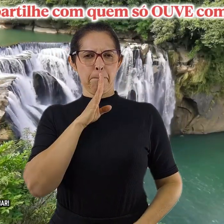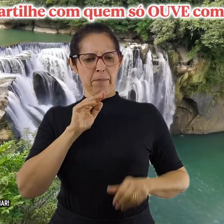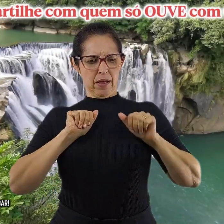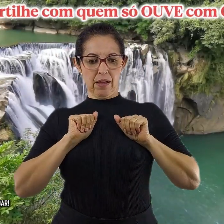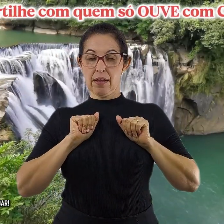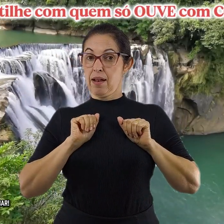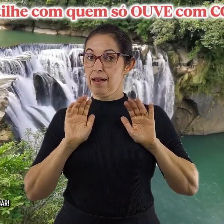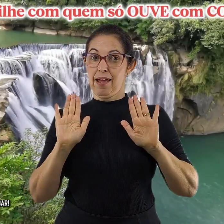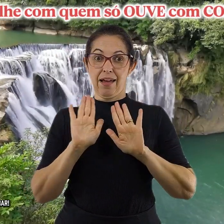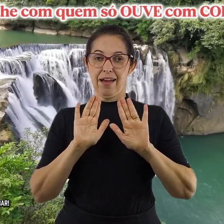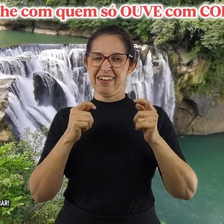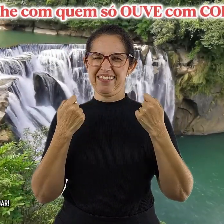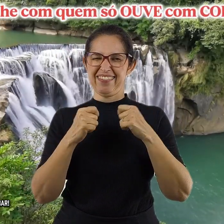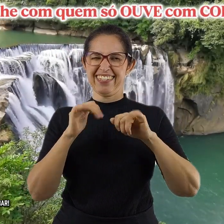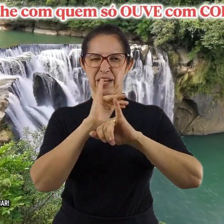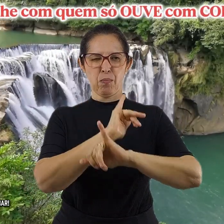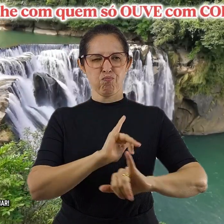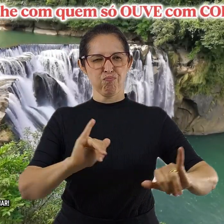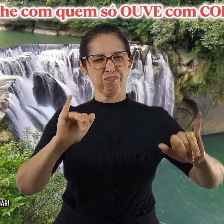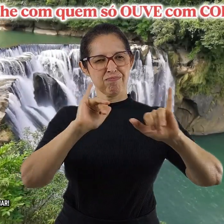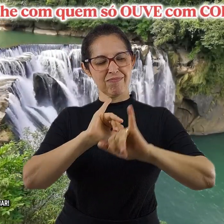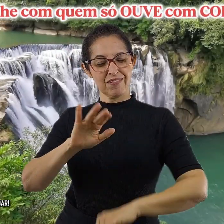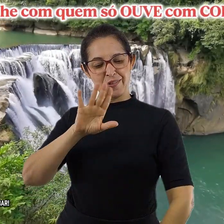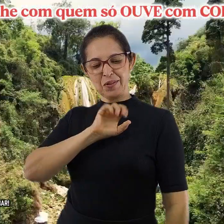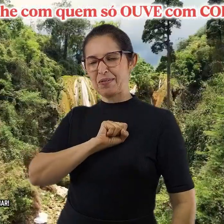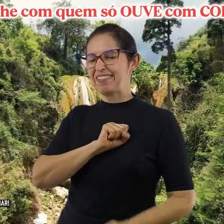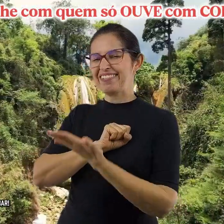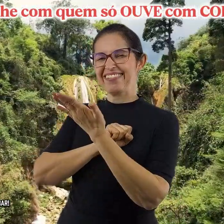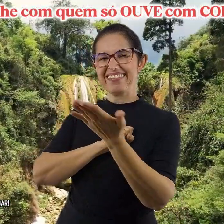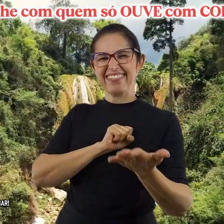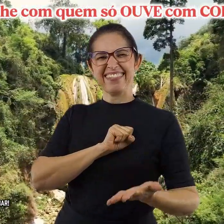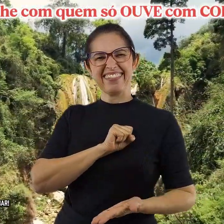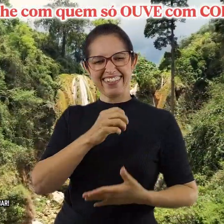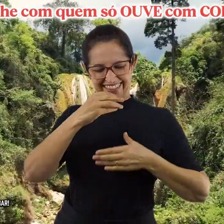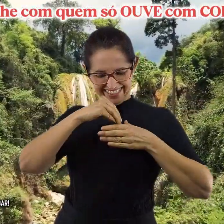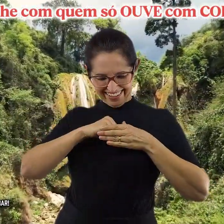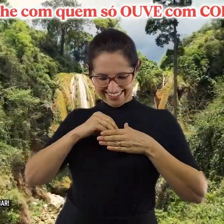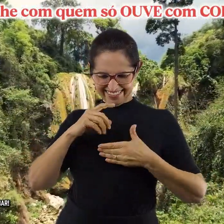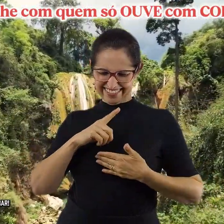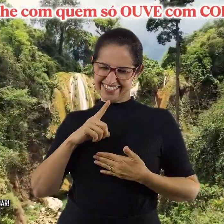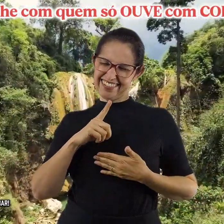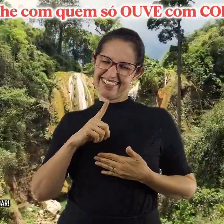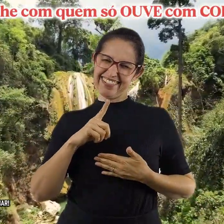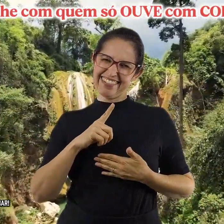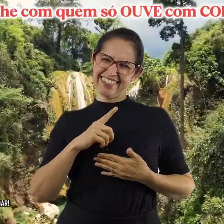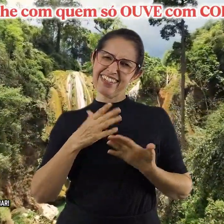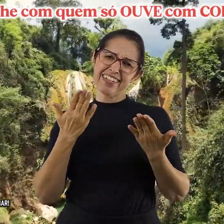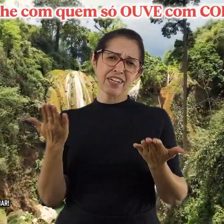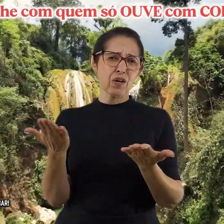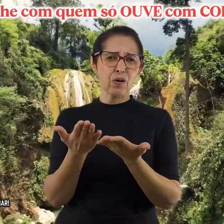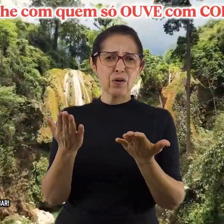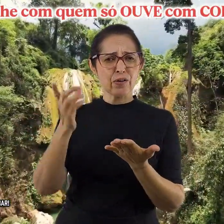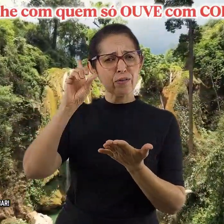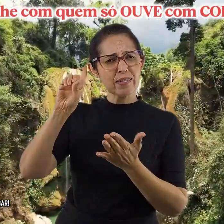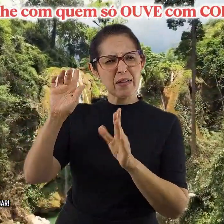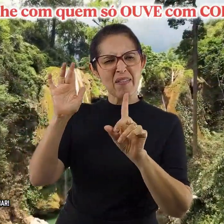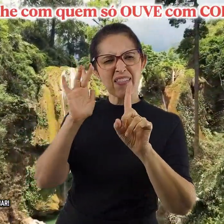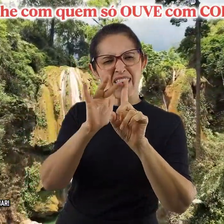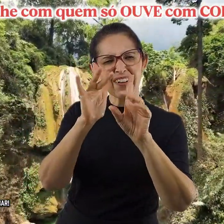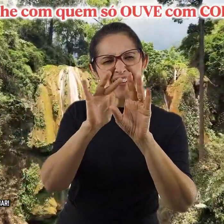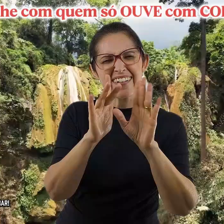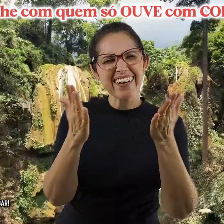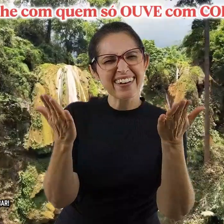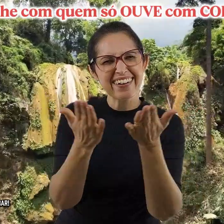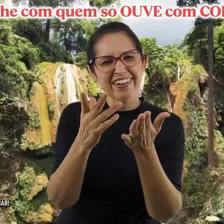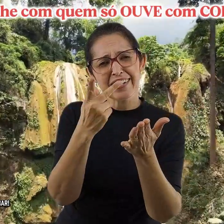ela proclama o amor que ela vive. Que o Senhor possa renovar, como Ele falou que